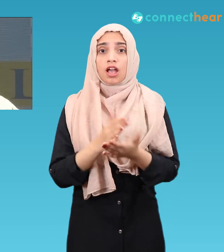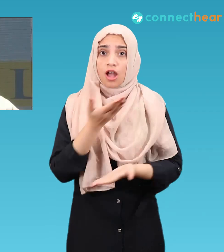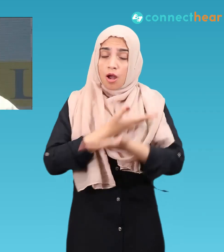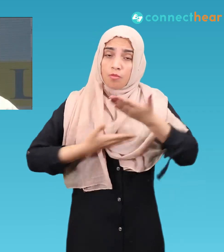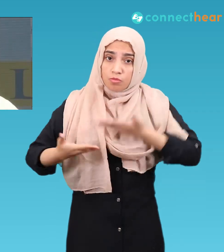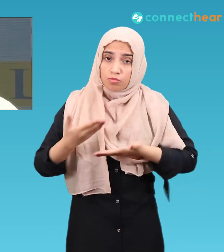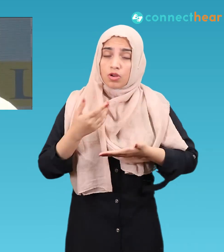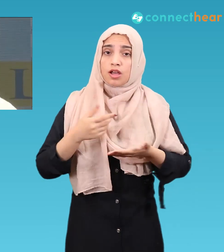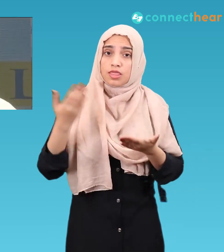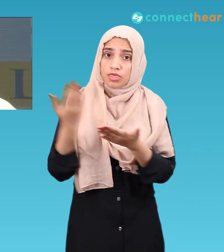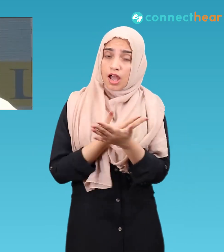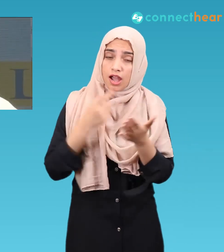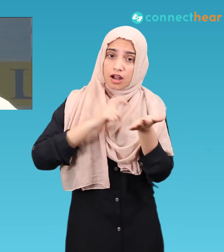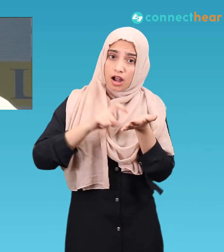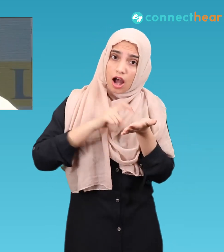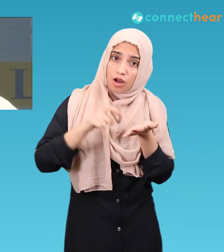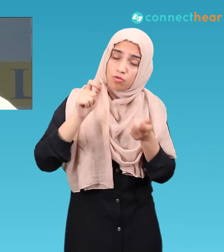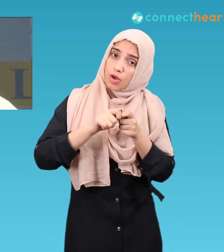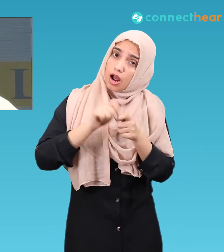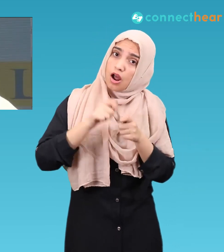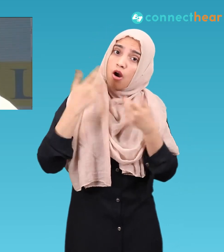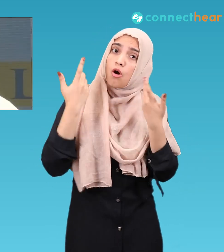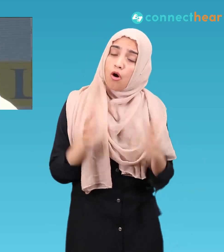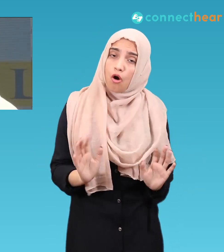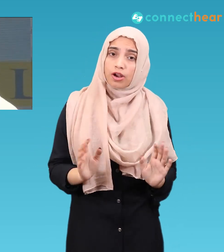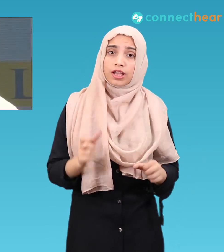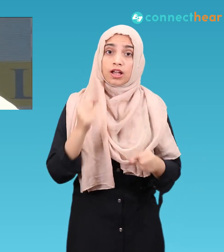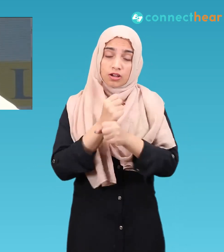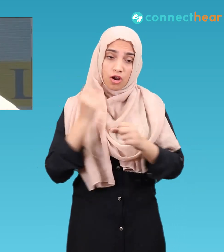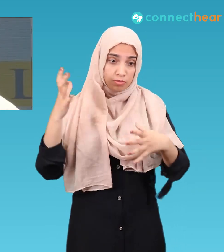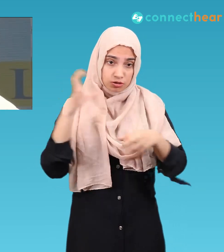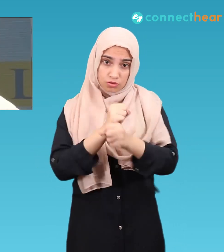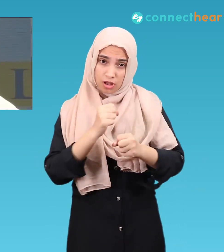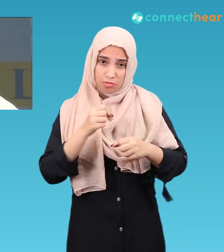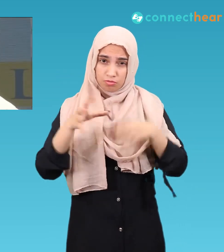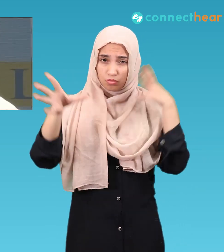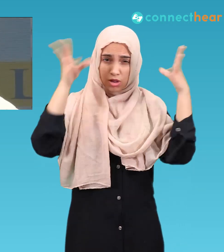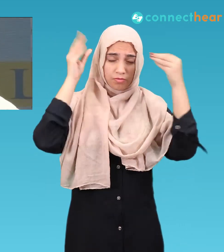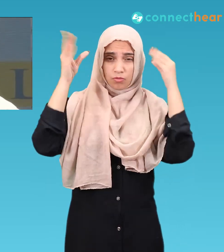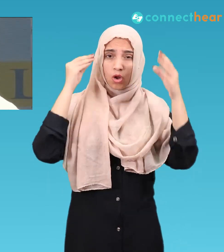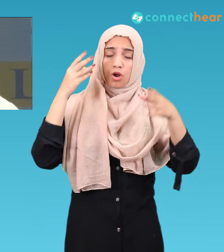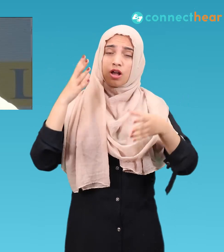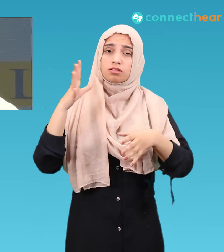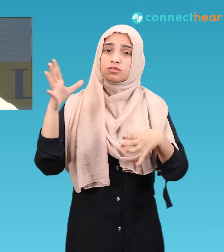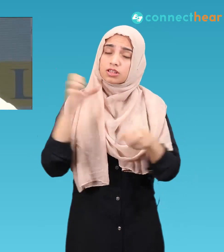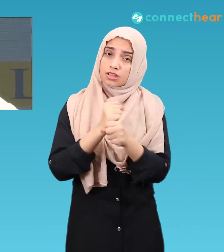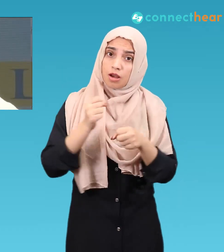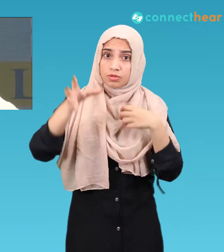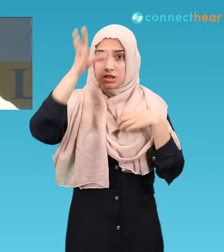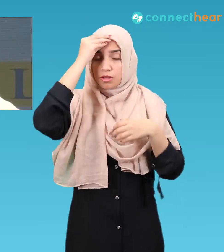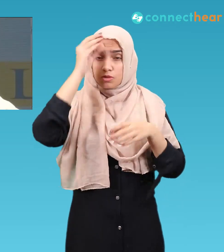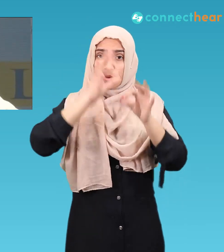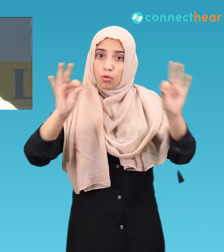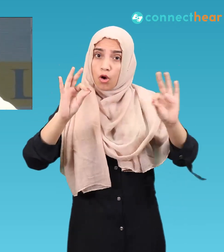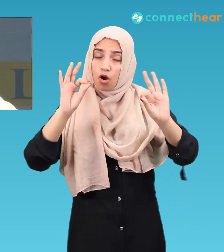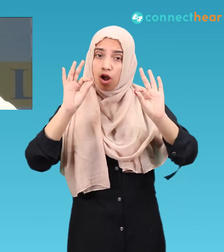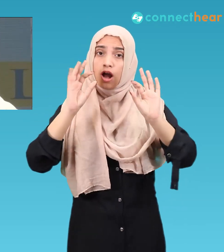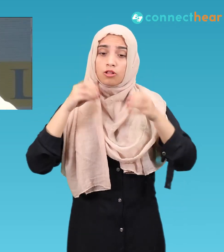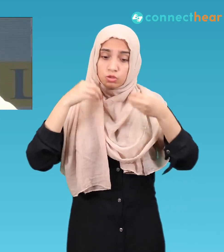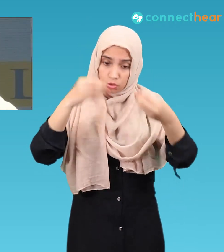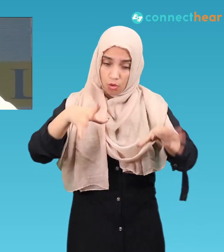हमने एक तो गवर्नमेंट ने पूरी तरह इंसेंटिव्स दिए हैं, लेकिन जो एक कानून है जिससे बैंक्स पहली दफ़ा कर्जे दे सकते